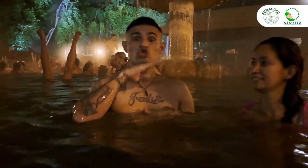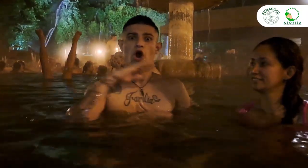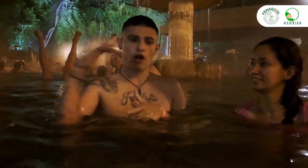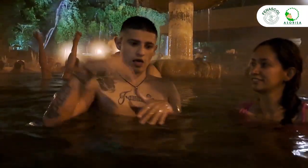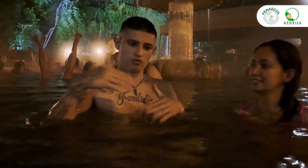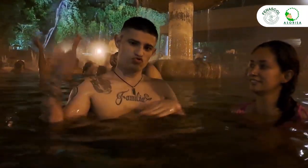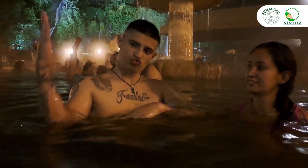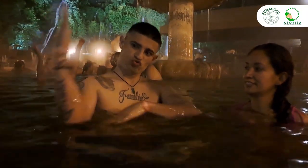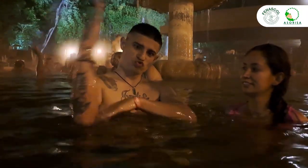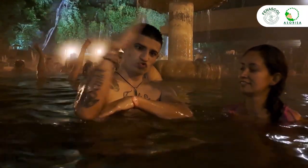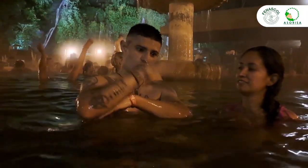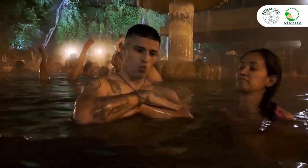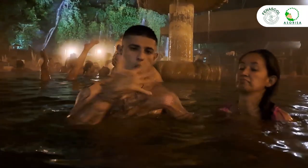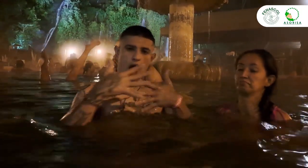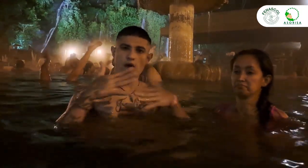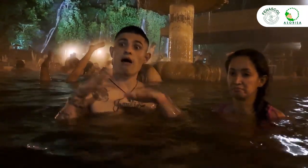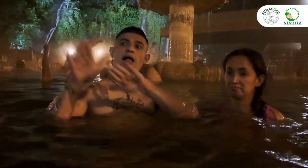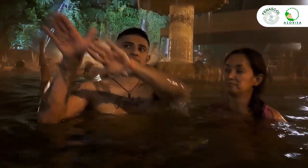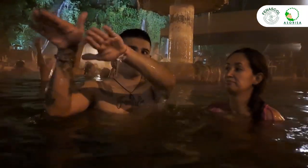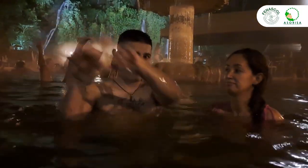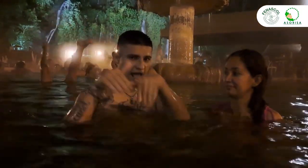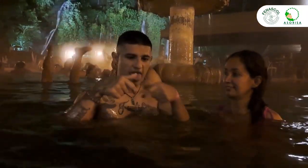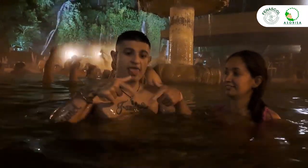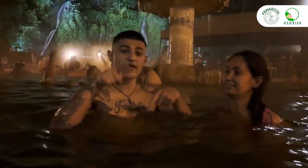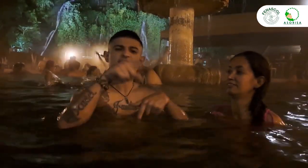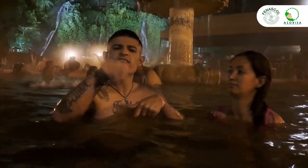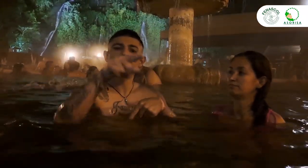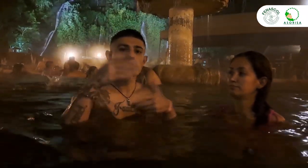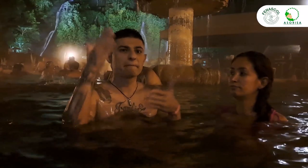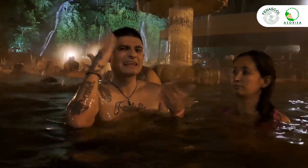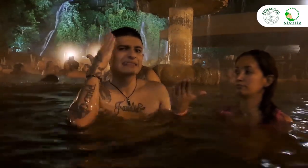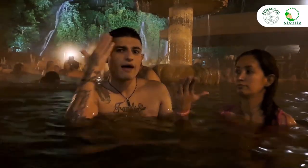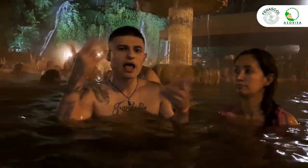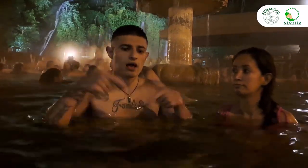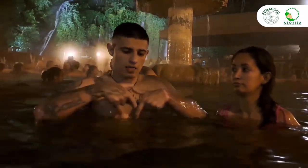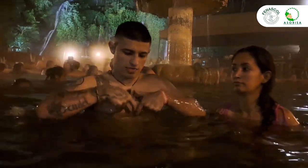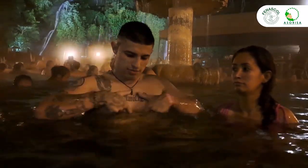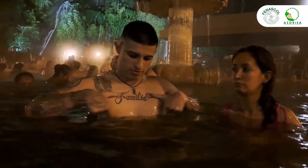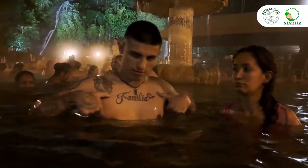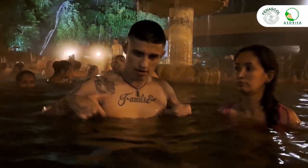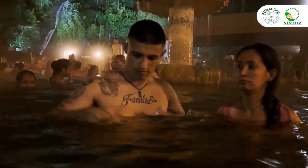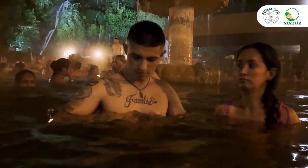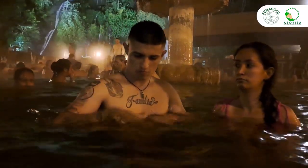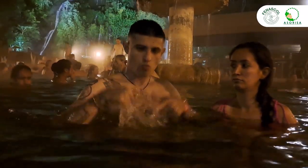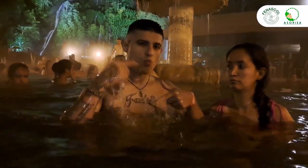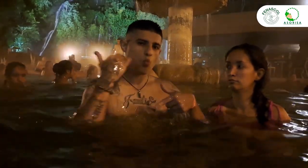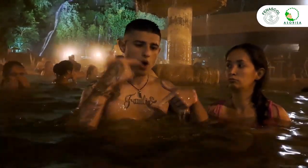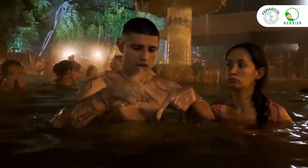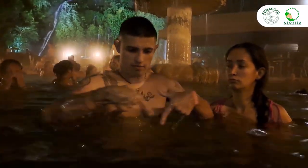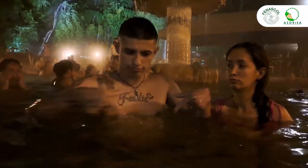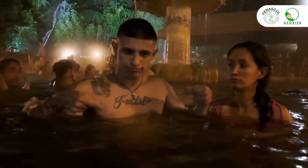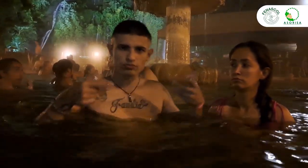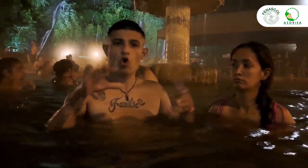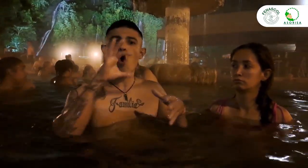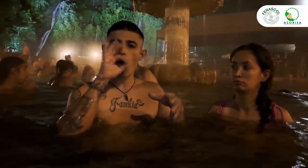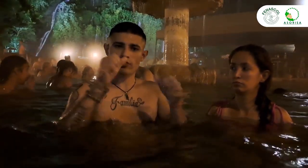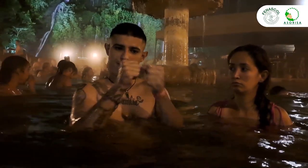dicho antes, pueden gozar de este lugar todo el día. Ten en cuenta, en el caso de las chicas, traer vestido de baño y los hombres,